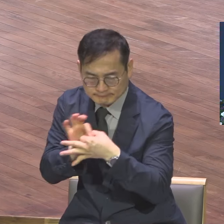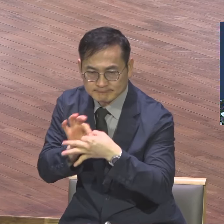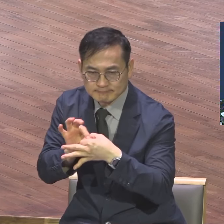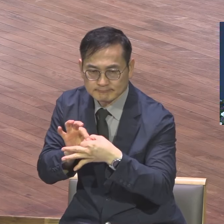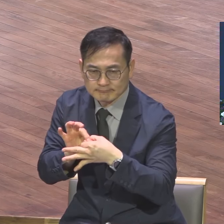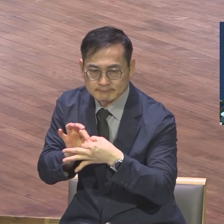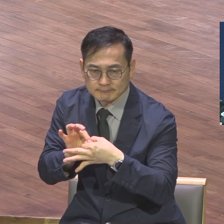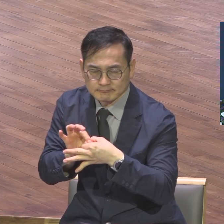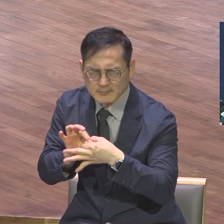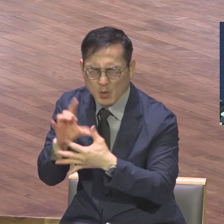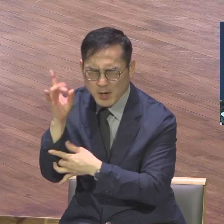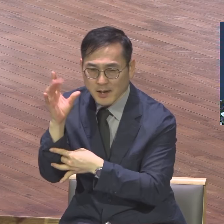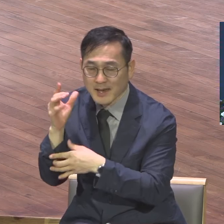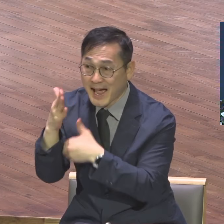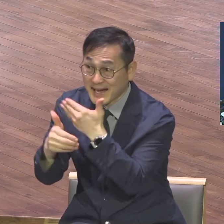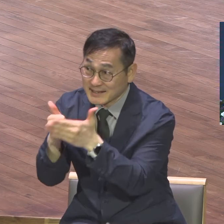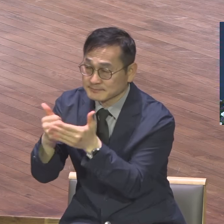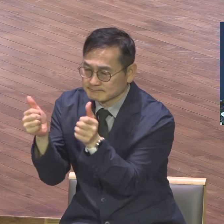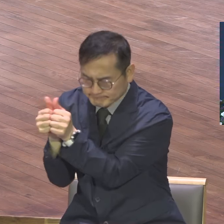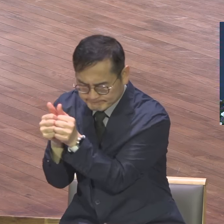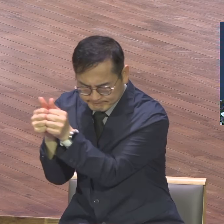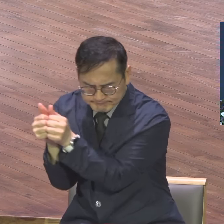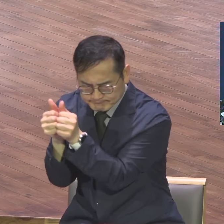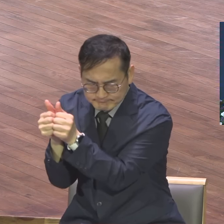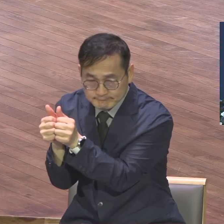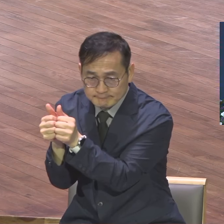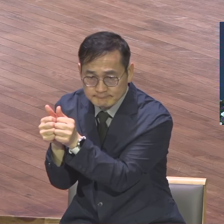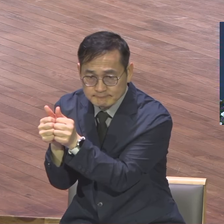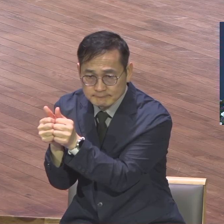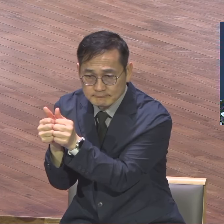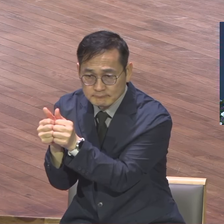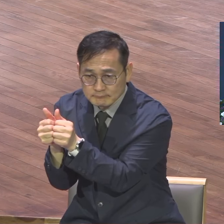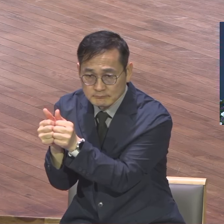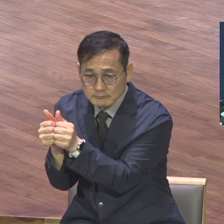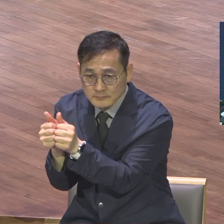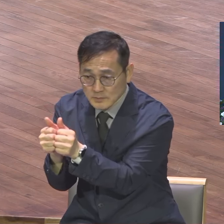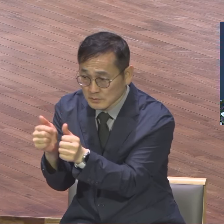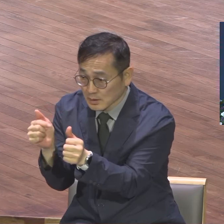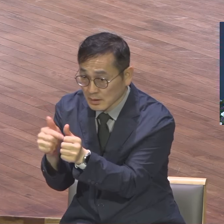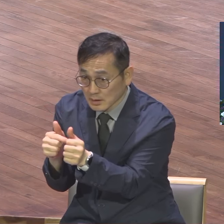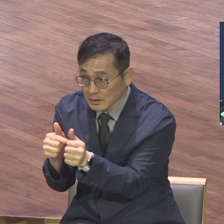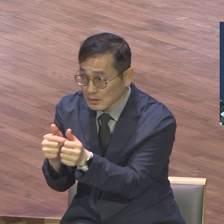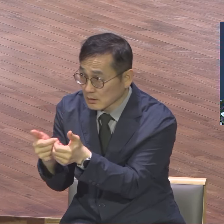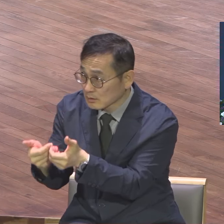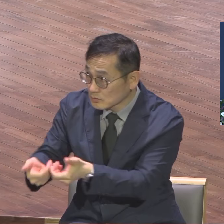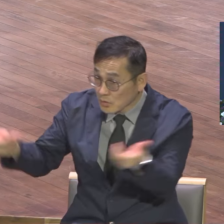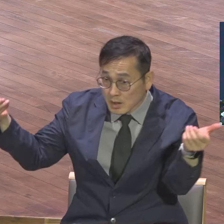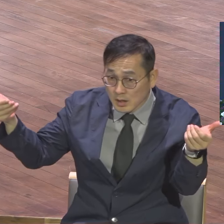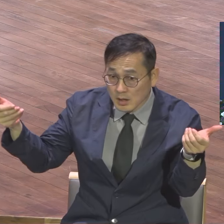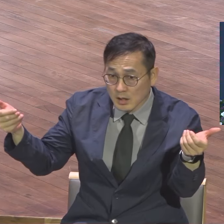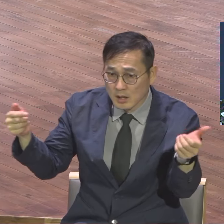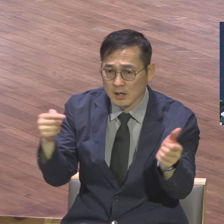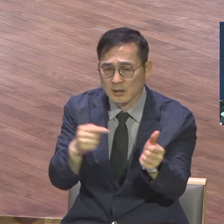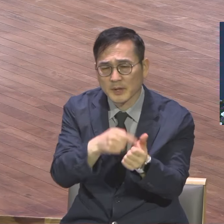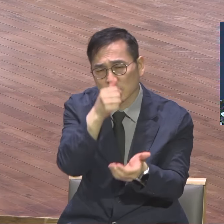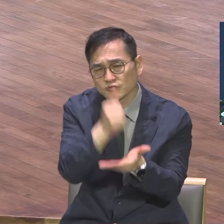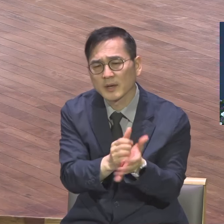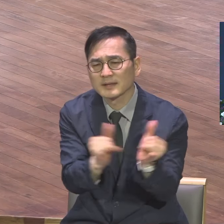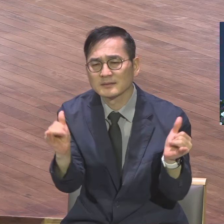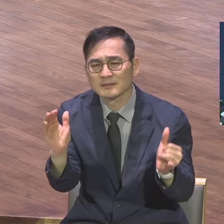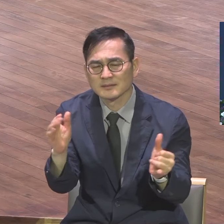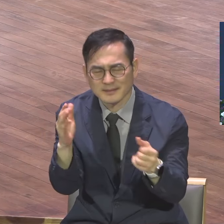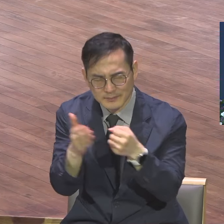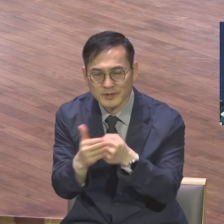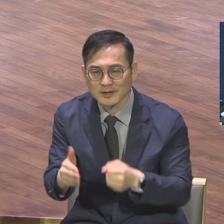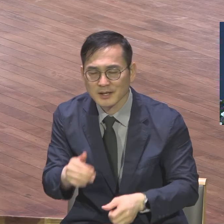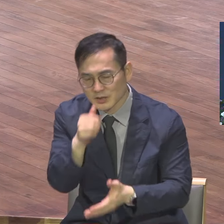게 아니에요. 착해 일을 많이 해서 좋은 일을 많이 해서 내가 구원 받겠지. 다른 종교가 그렇지 않습니다.